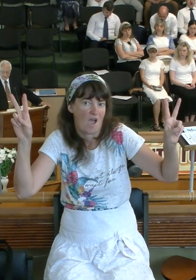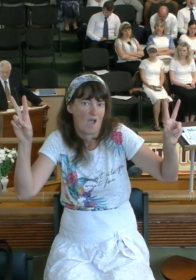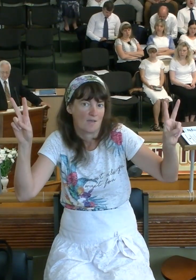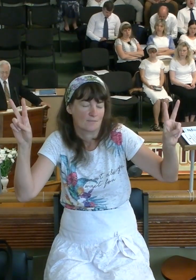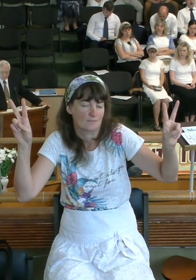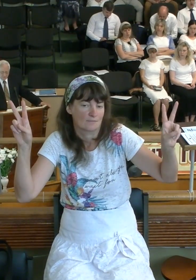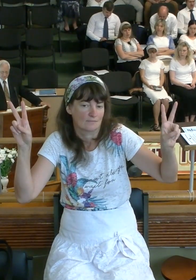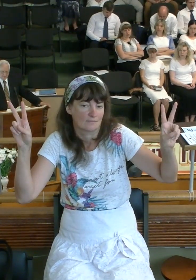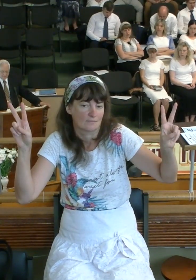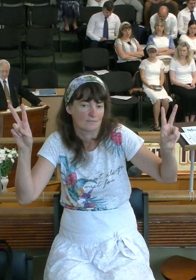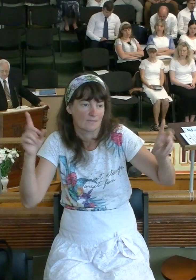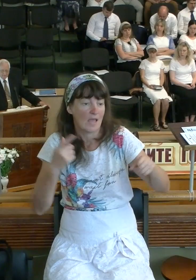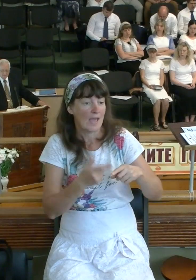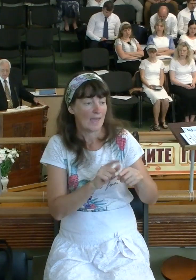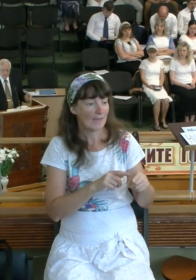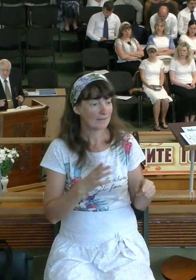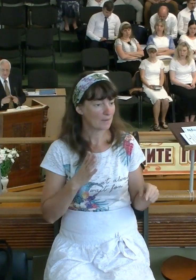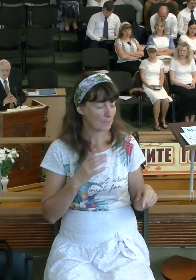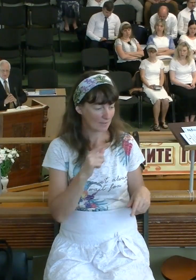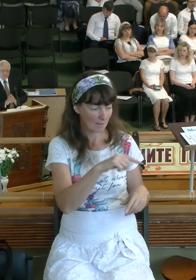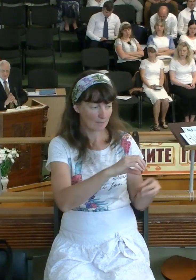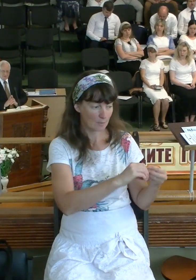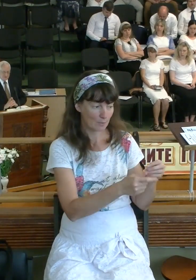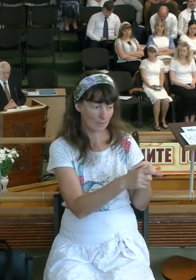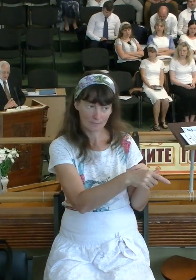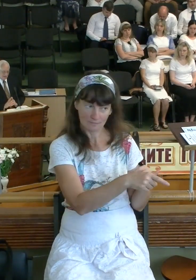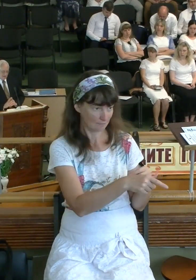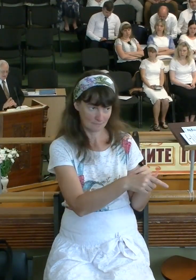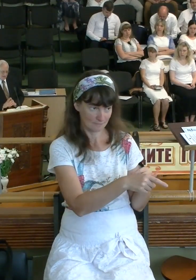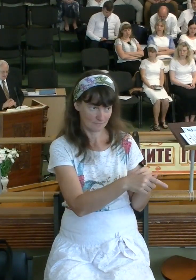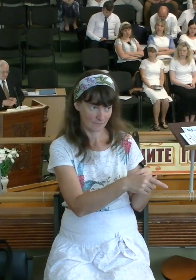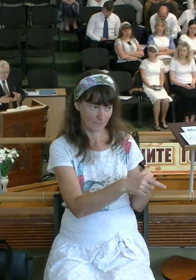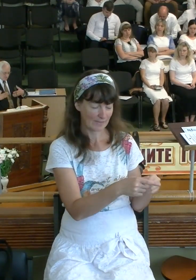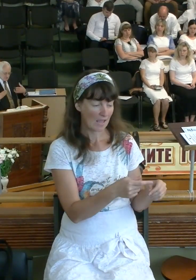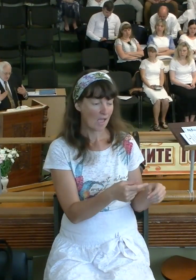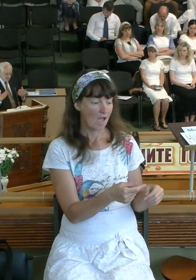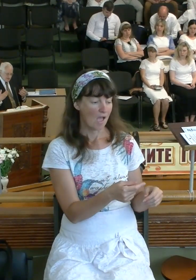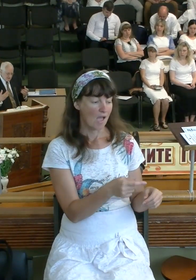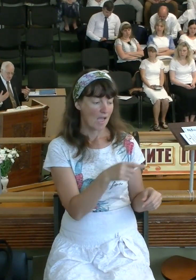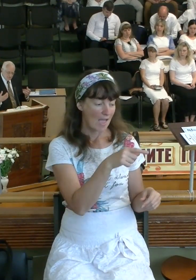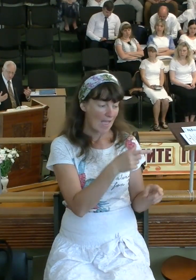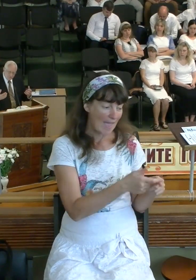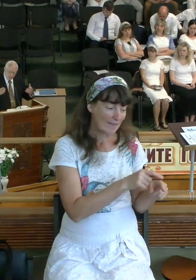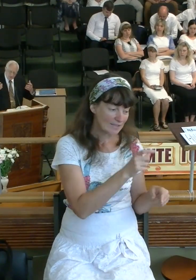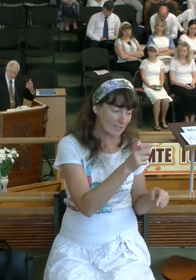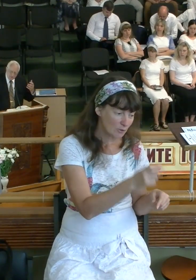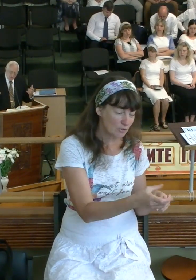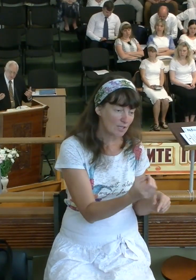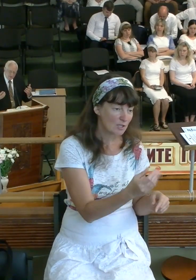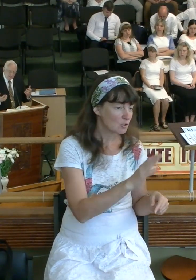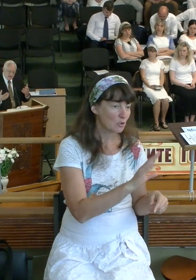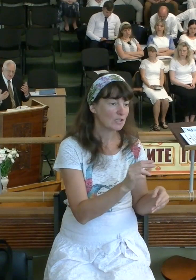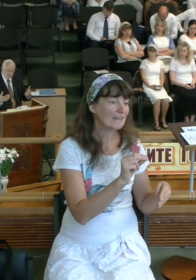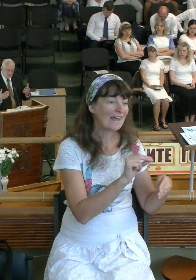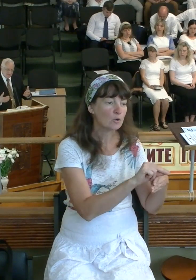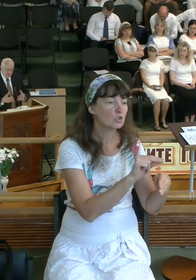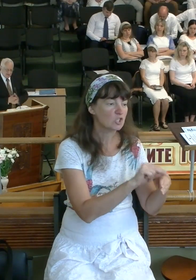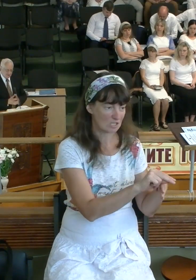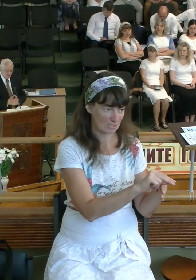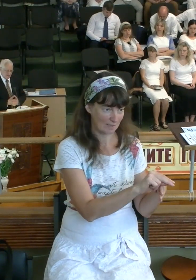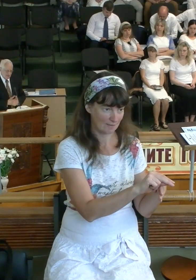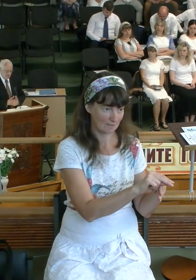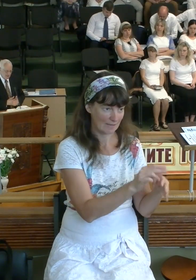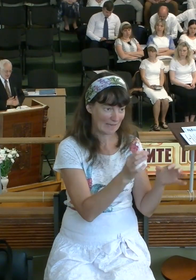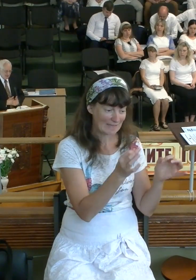Это была не их проблема, потому что их еще не научили, потому что истина в полном объеме до них не